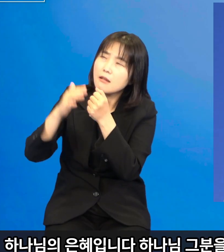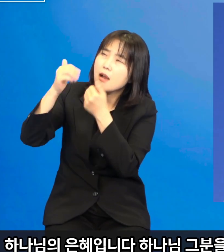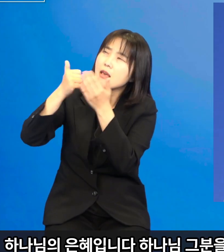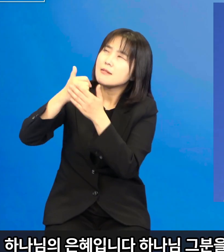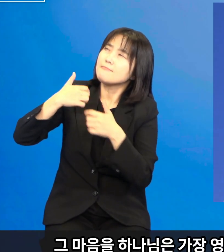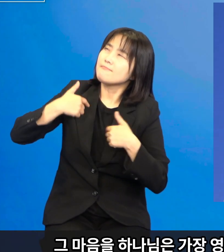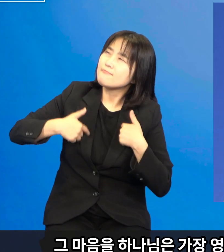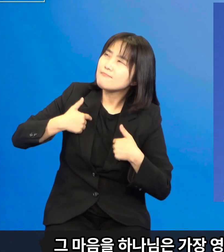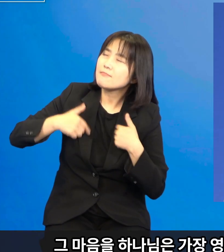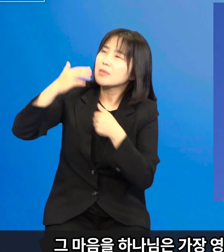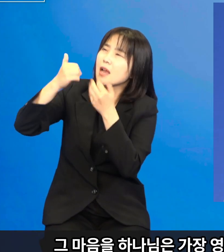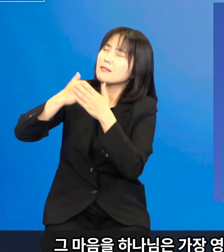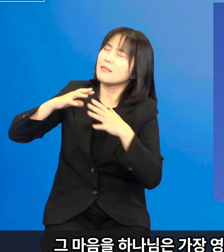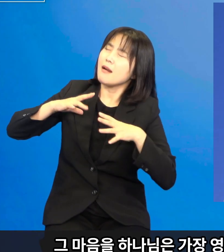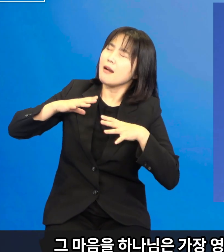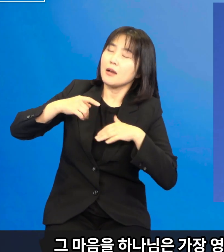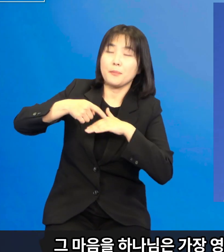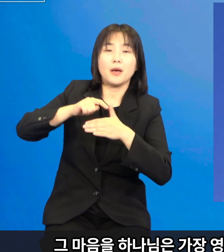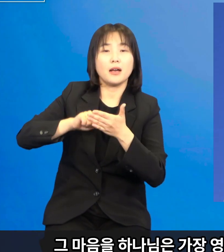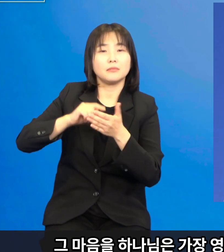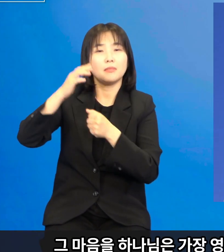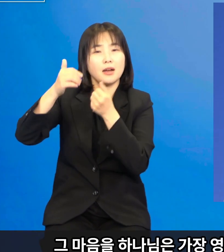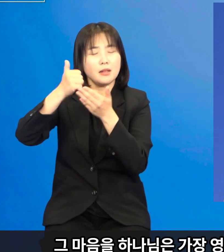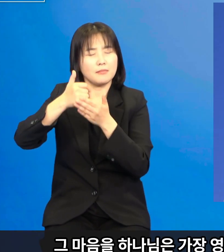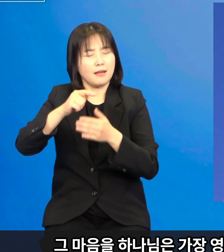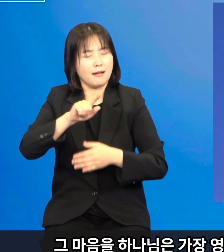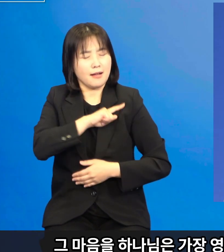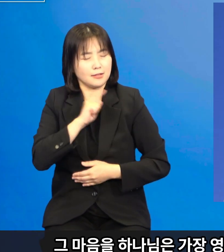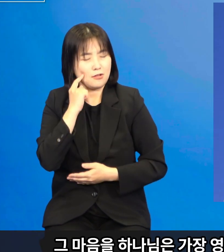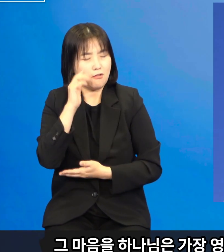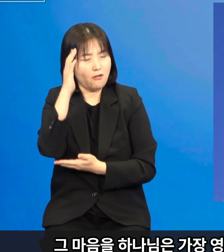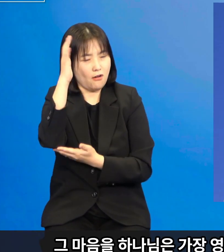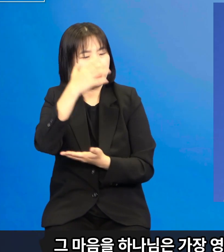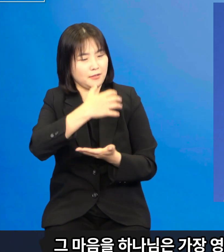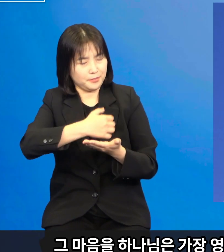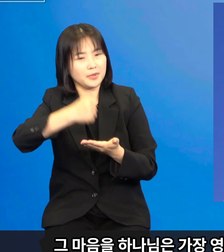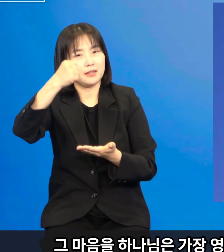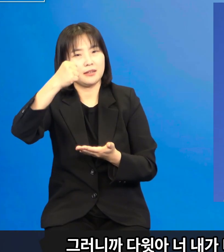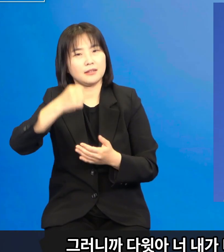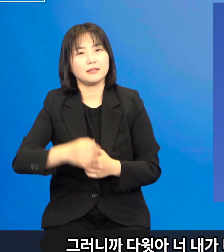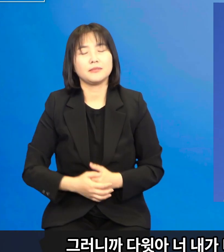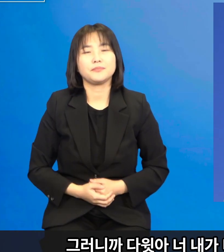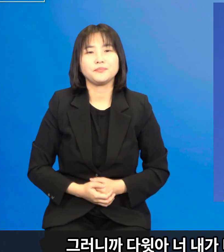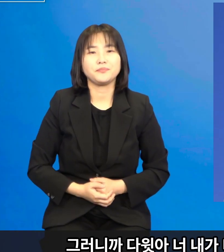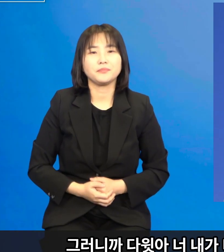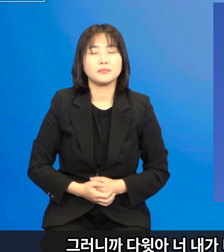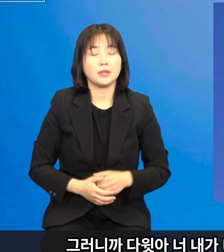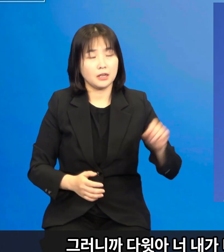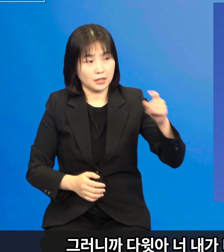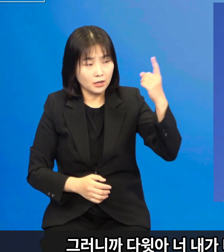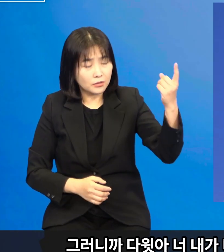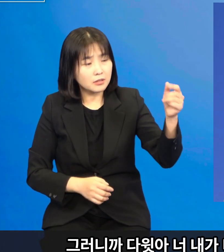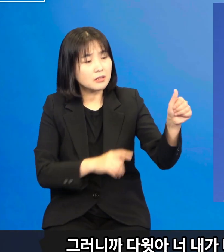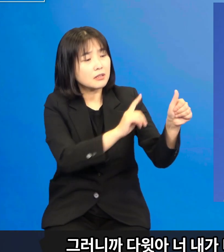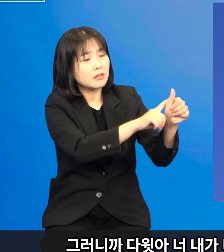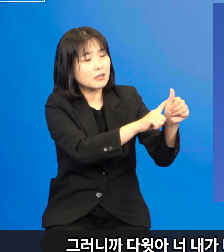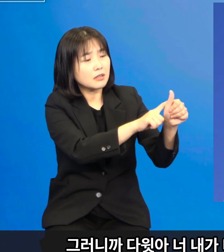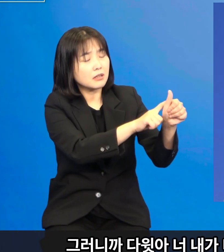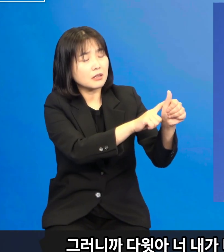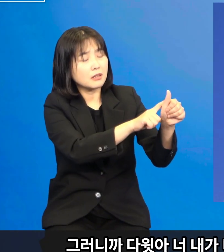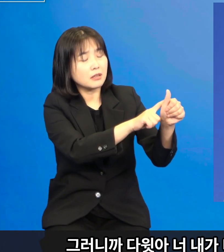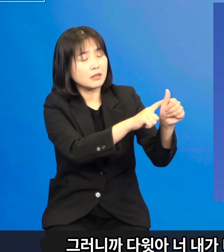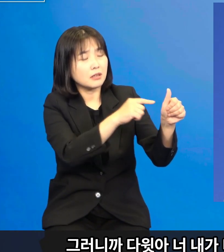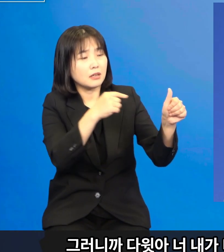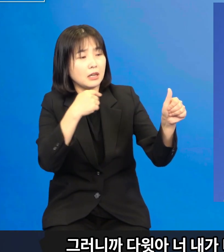하나님을 자랑스러워하는 그 마음을 하나님은 가장 영광스럽게 받으신다는 것이죠. 그러니까 다윗아, 내가